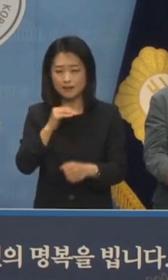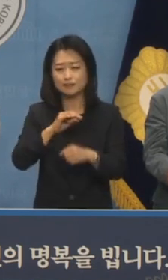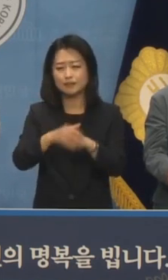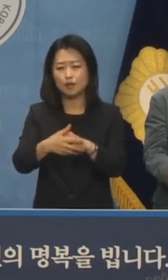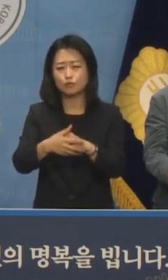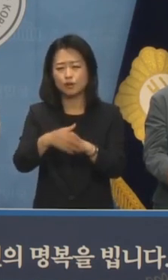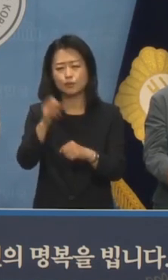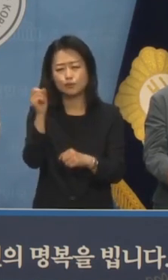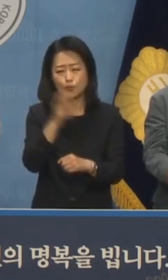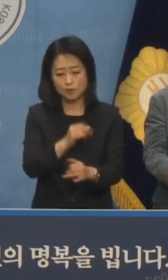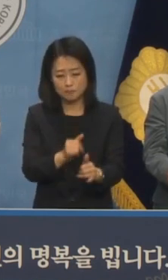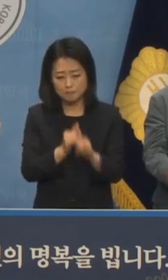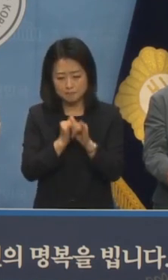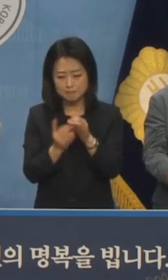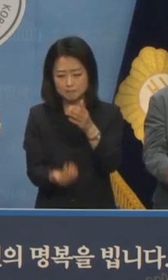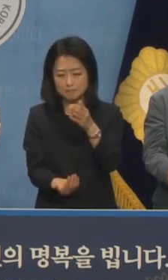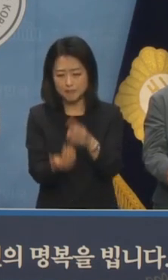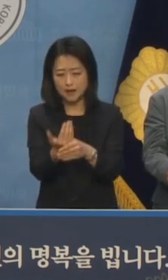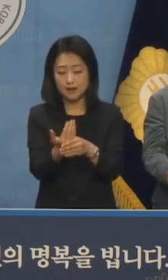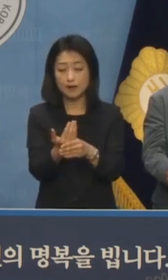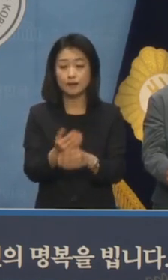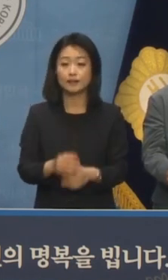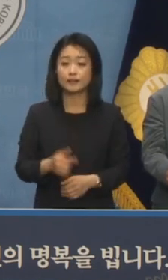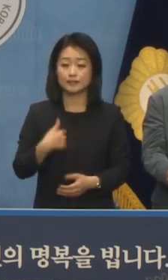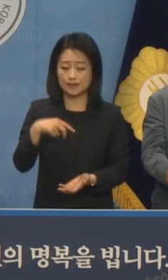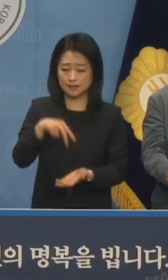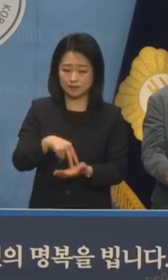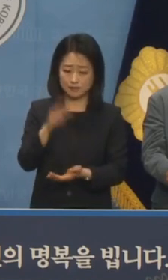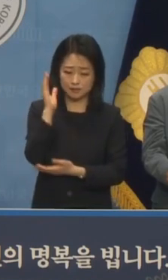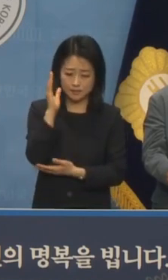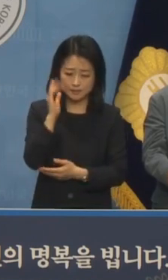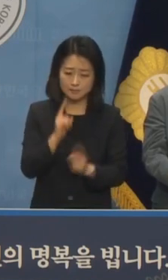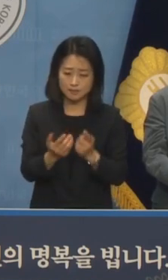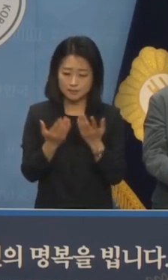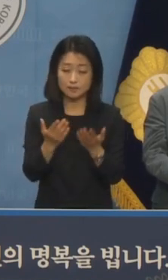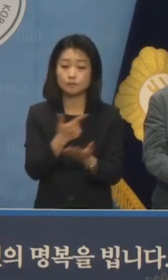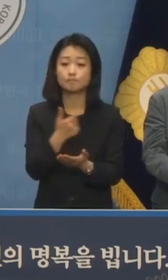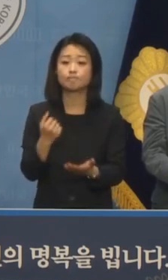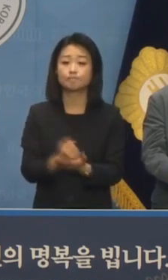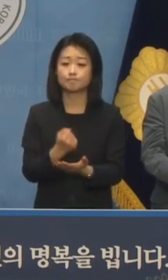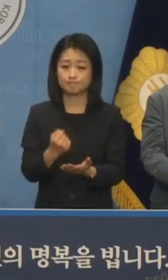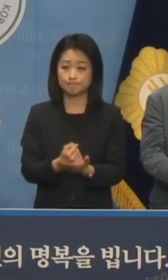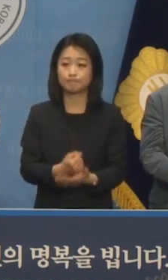피해자분의 안타까운 소식에 대해 기자회견을 하게 돼서 매우 안타깝고 비통합니다.